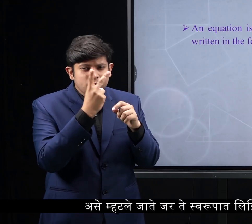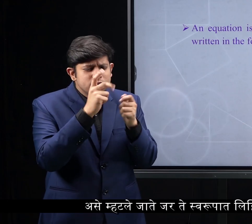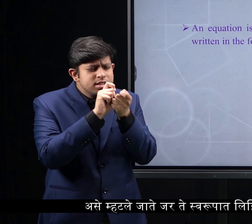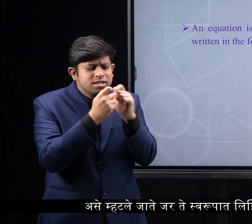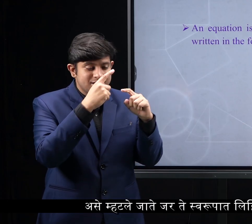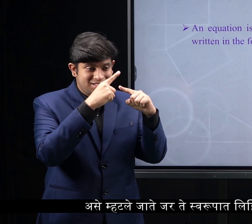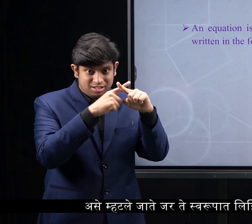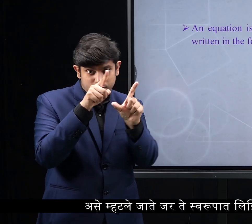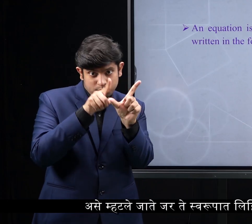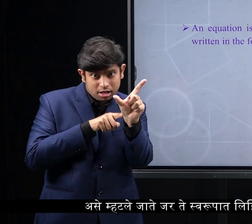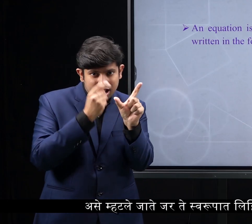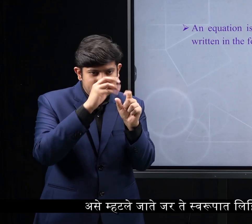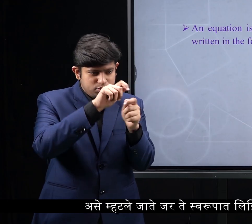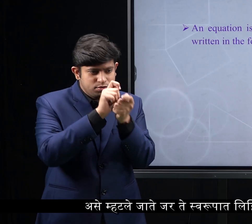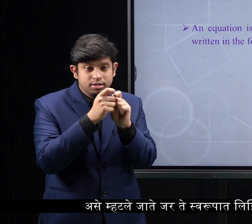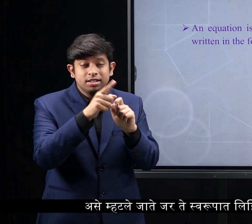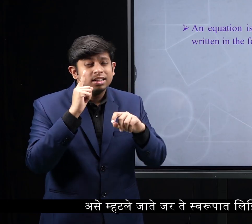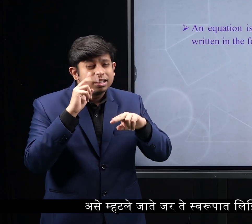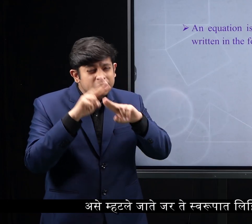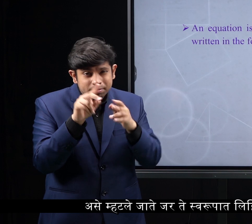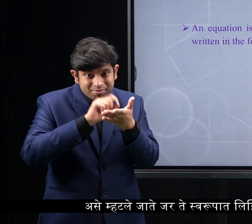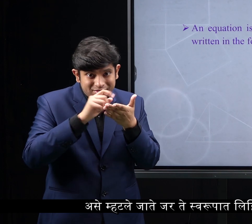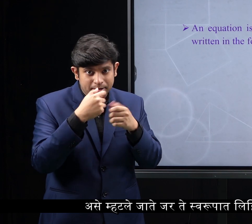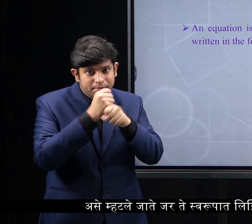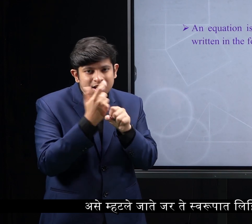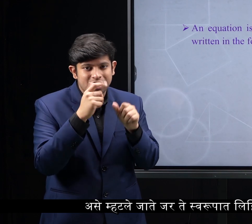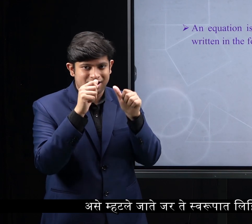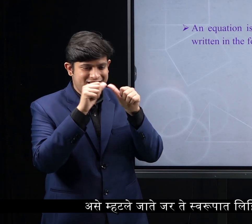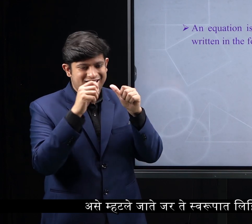असे म्हटले जाते तर जर ते स्वरूपात लिहिले गेले असेल